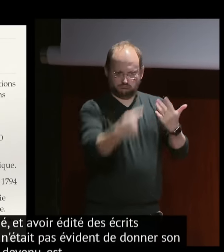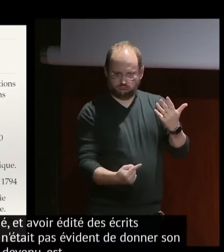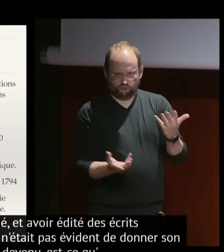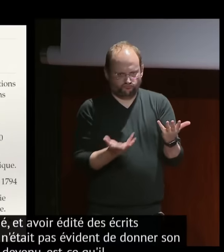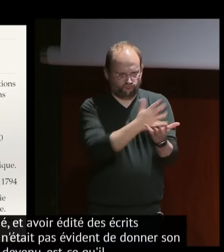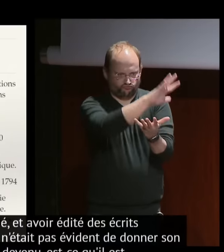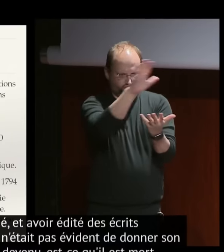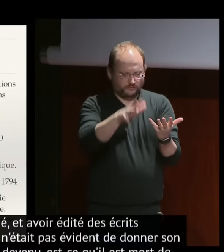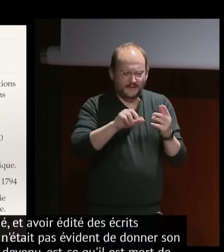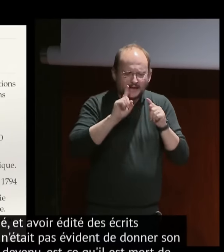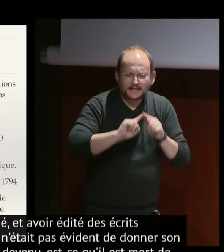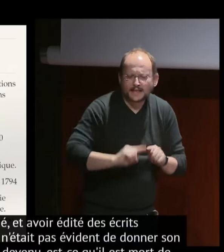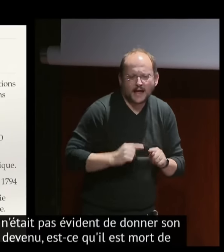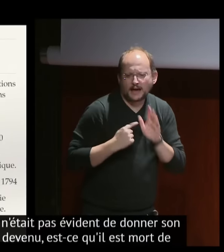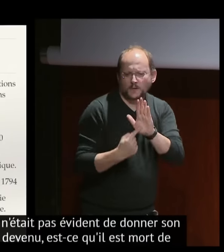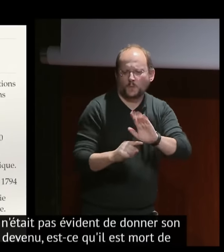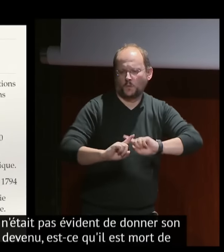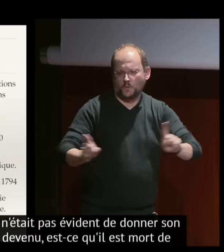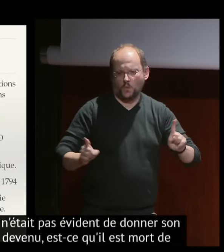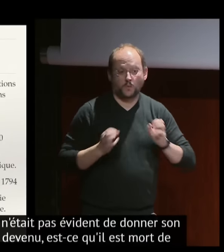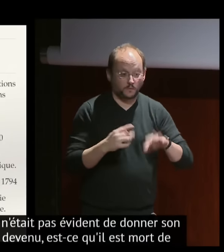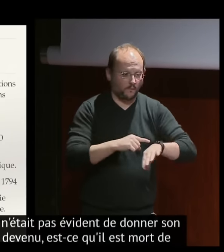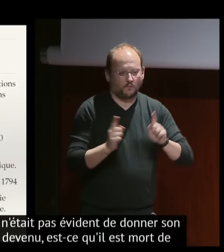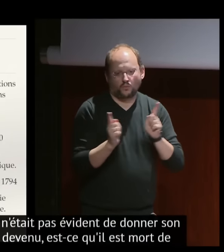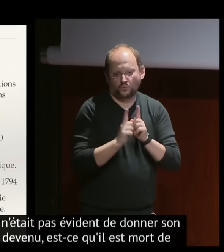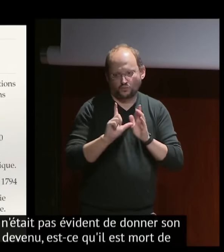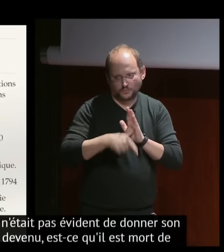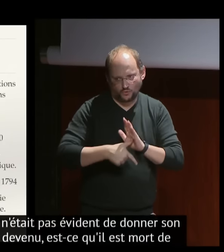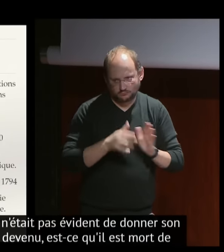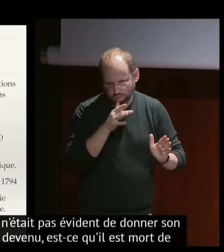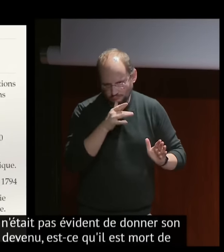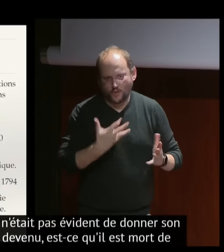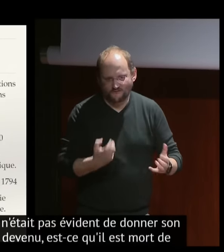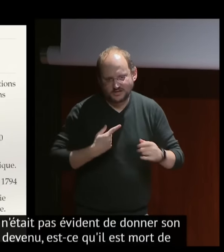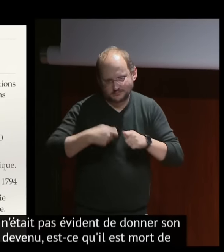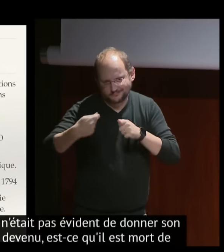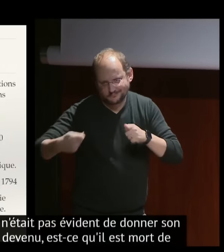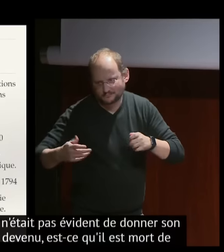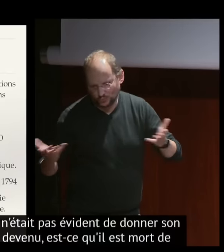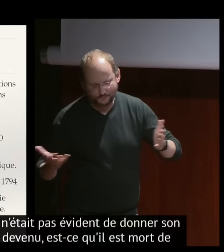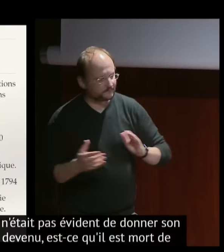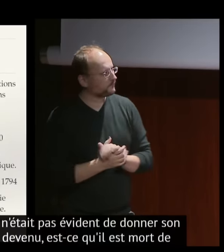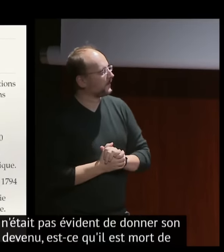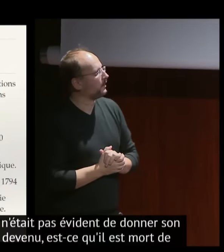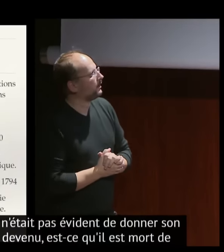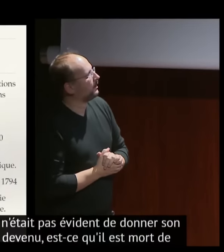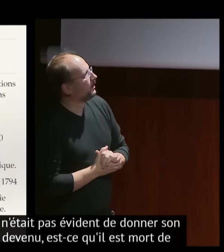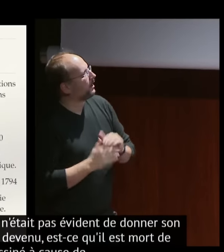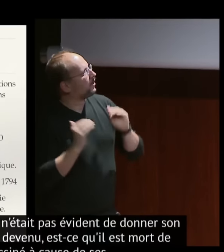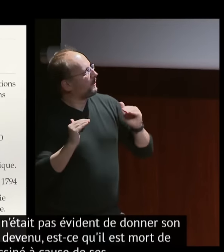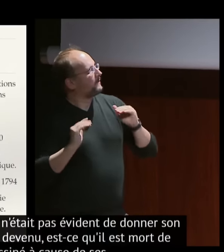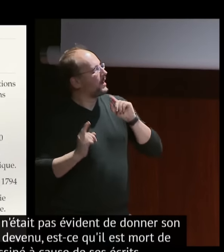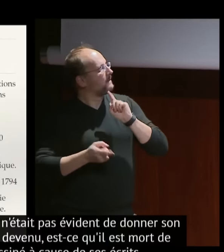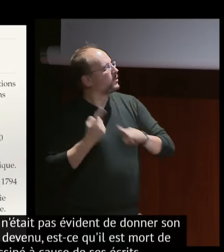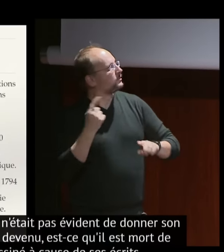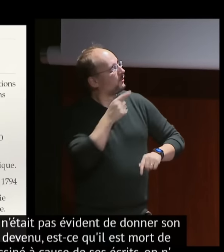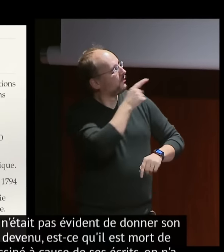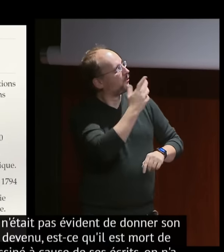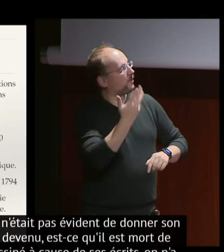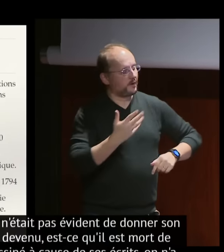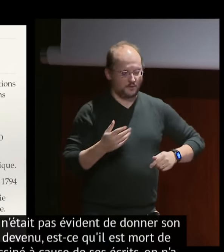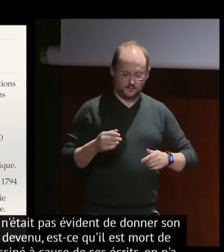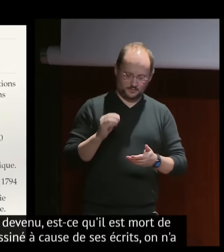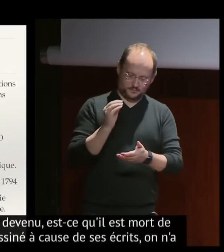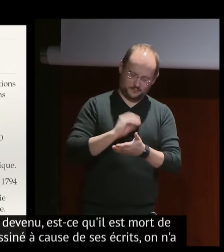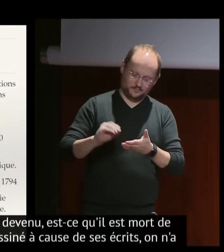précision là-dessus. Donc voilà, c'est une présentation très courte que je vous